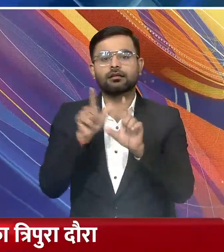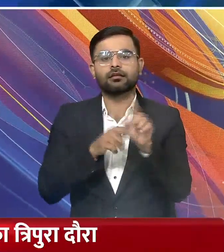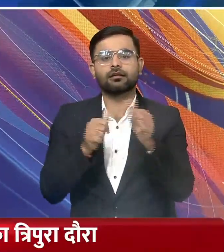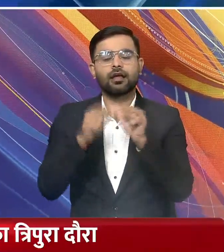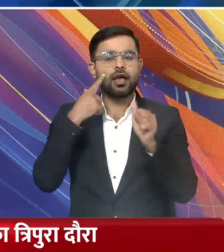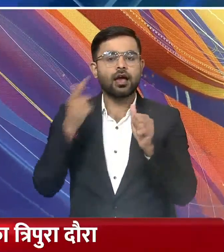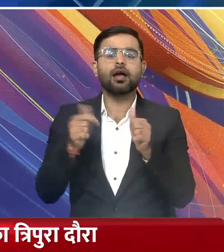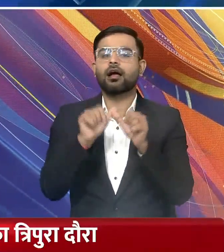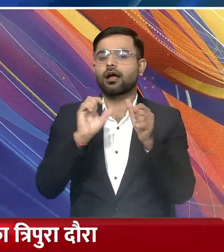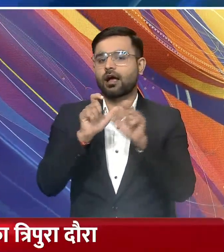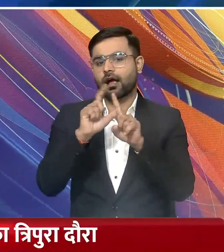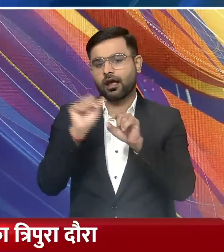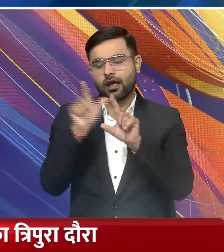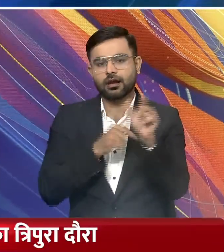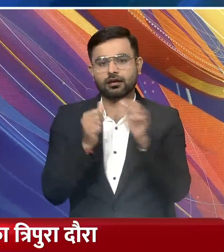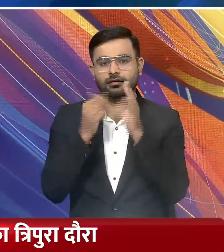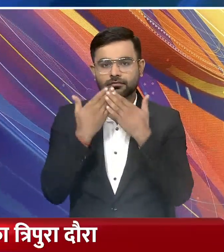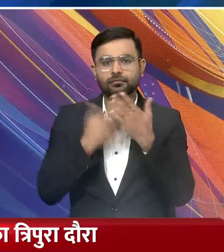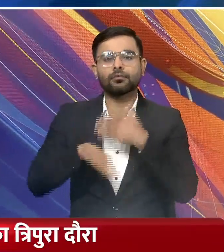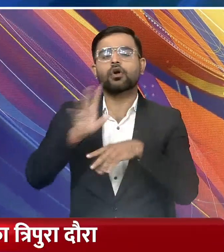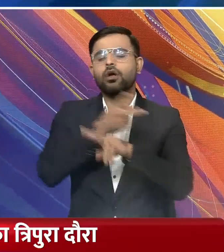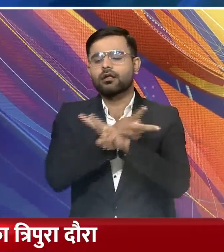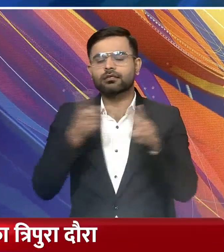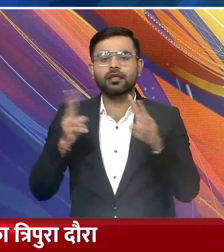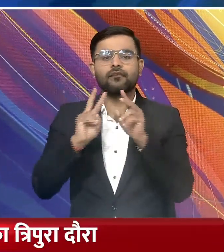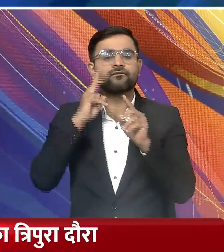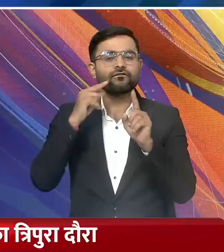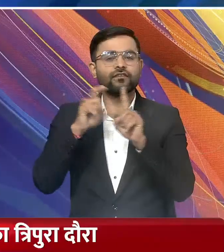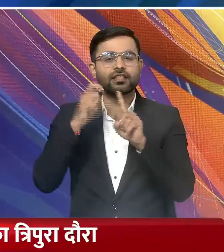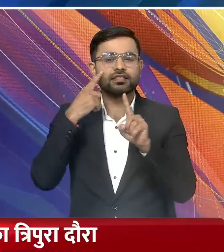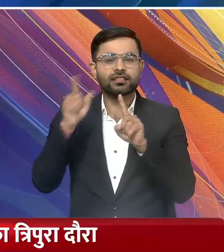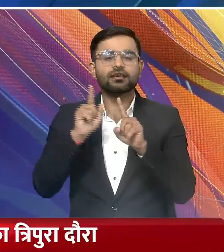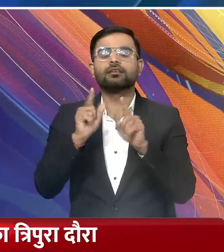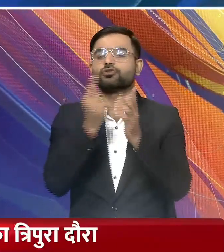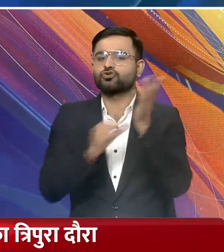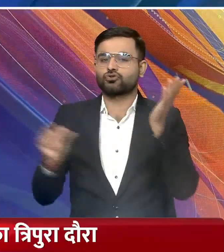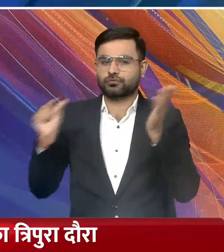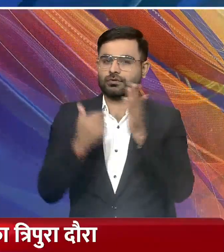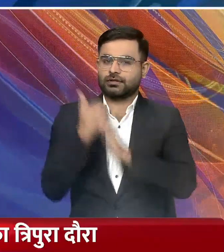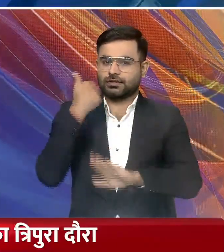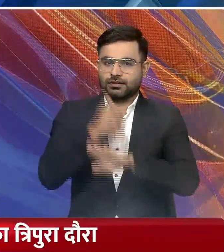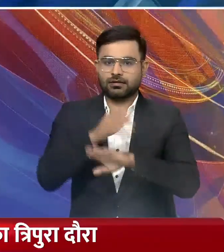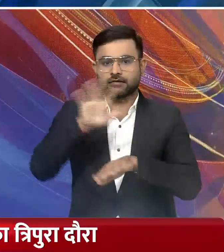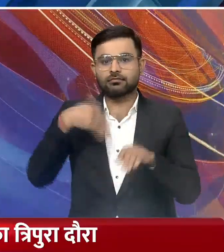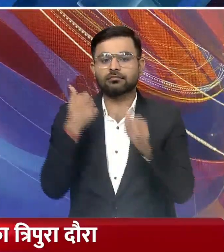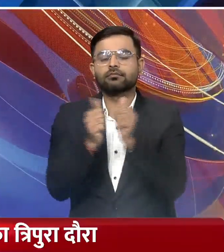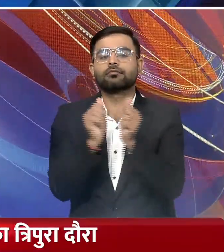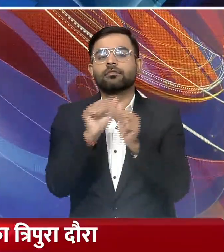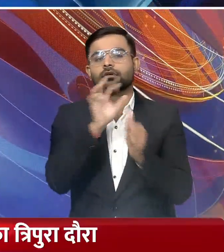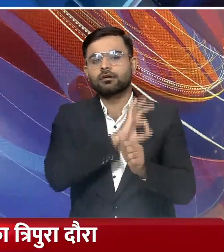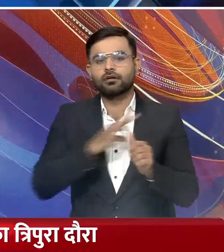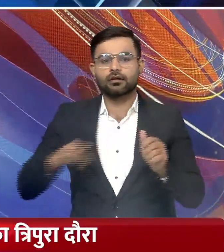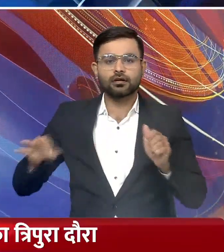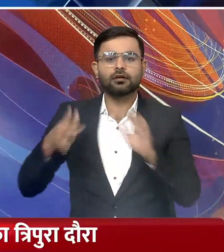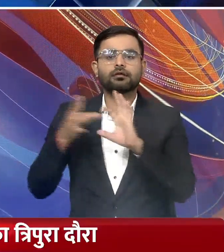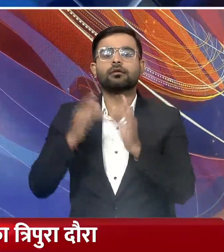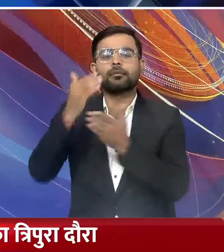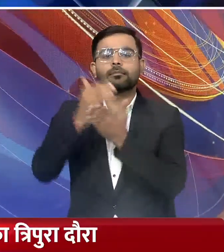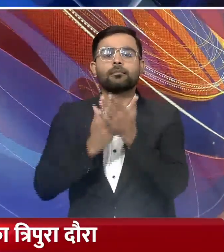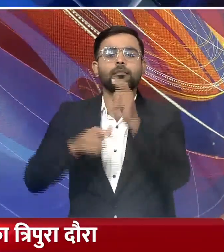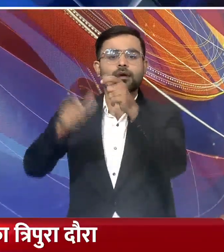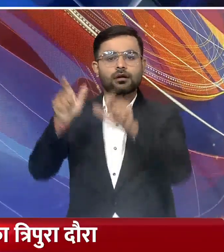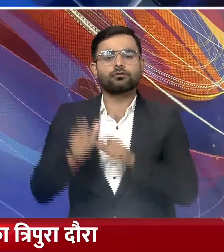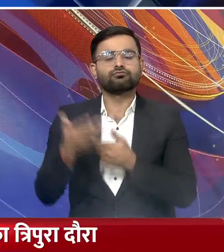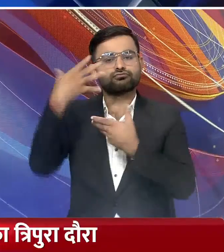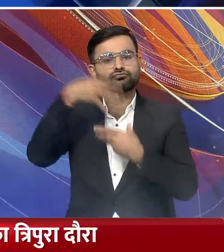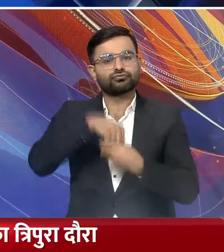और त्रिपुरा राष्ट्रीय विधि विश्वविद्यालय की रखेंगी आधारशिला। साथ ही अगरतला में आयोजित नागरिक स्वागत समारोह